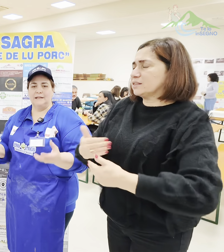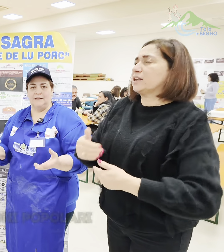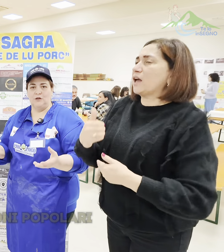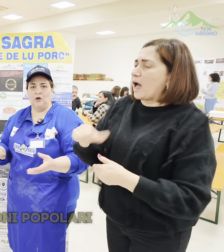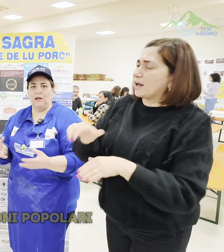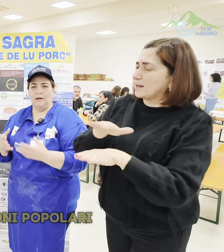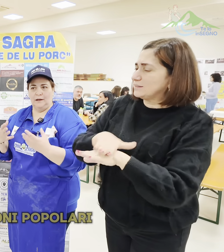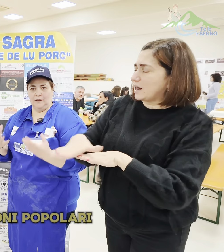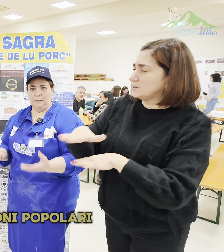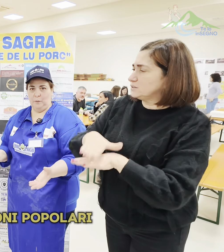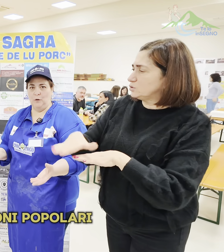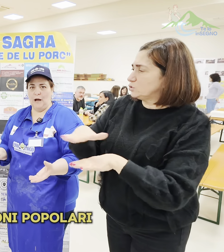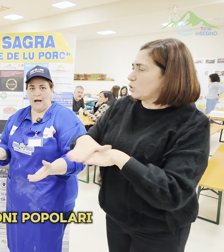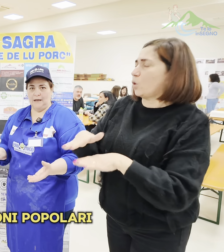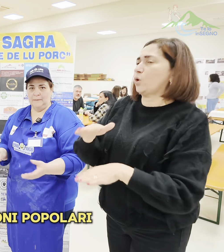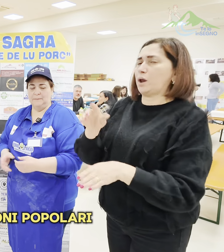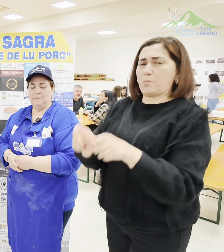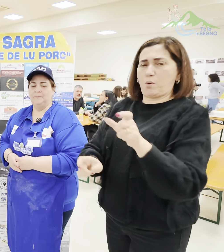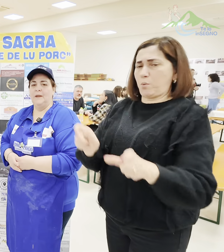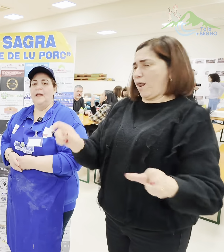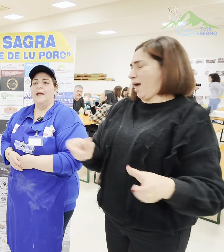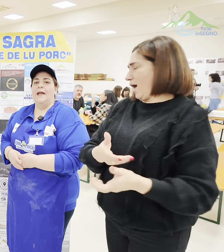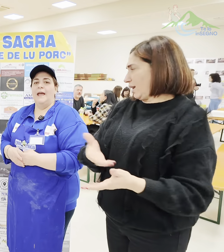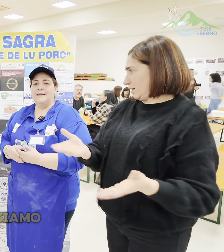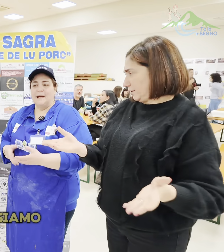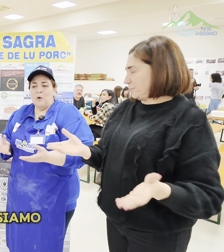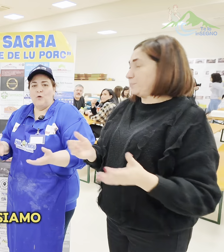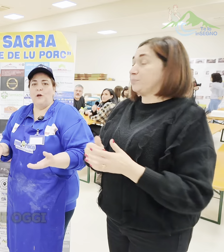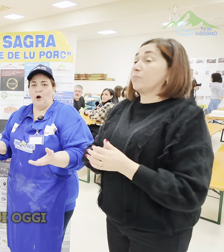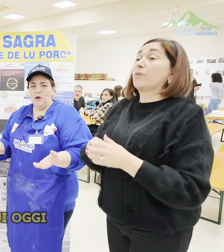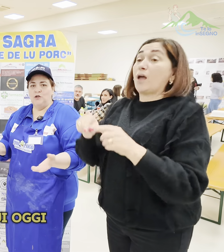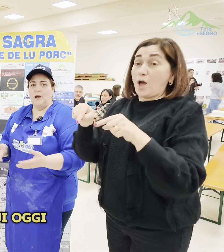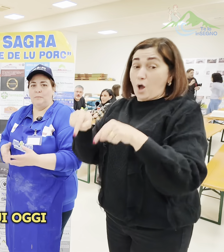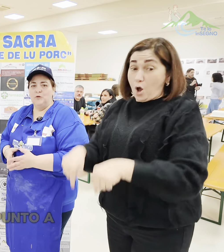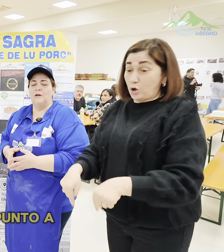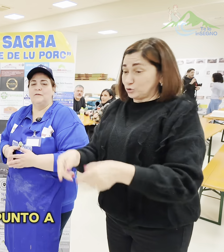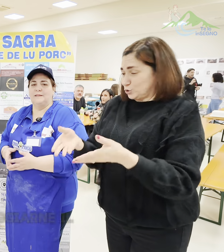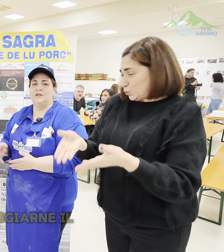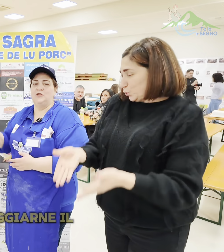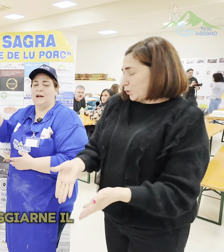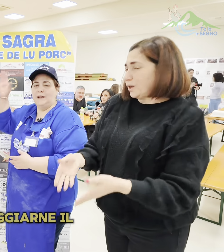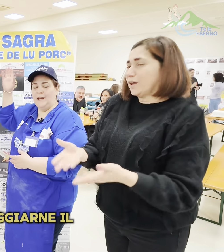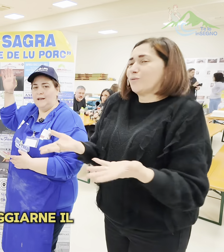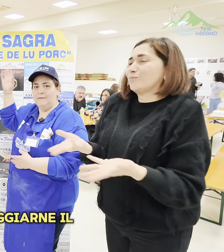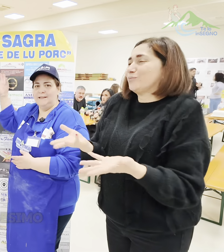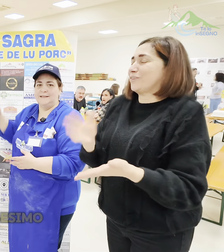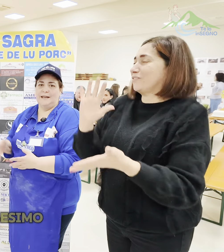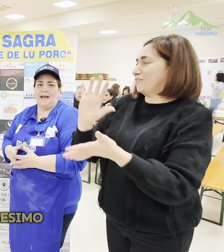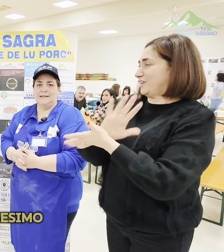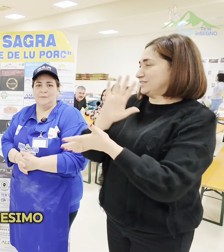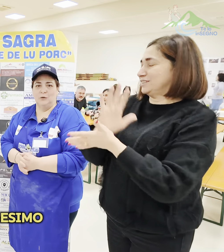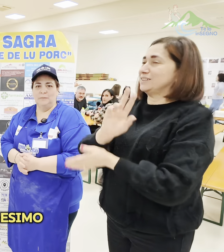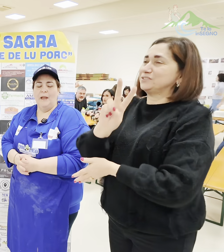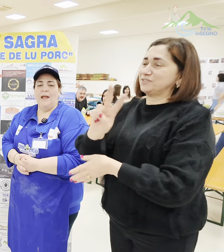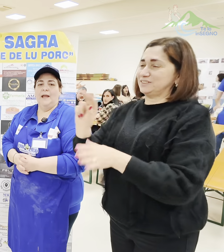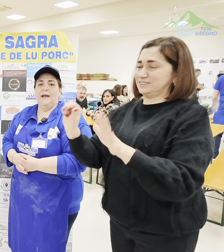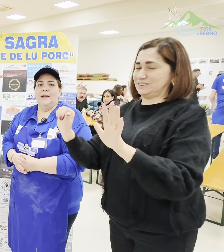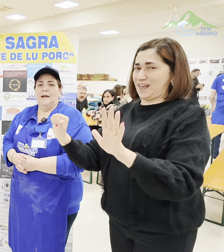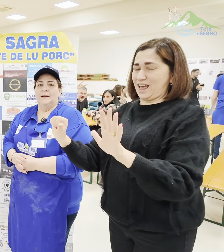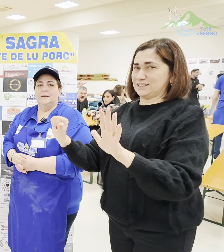le tradizioni popolari, e siamo qui oggi appunto a festeggiarne il 26esimo.